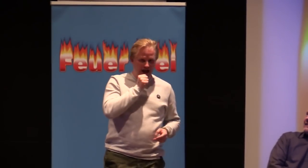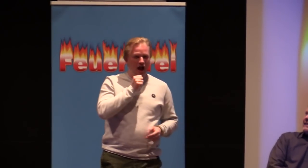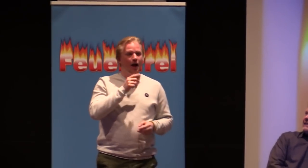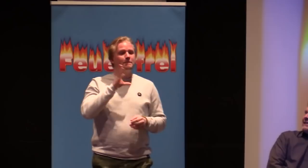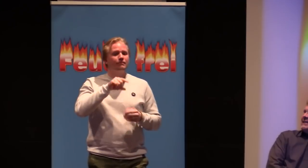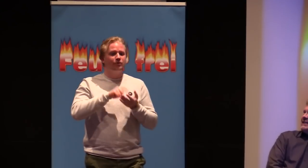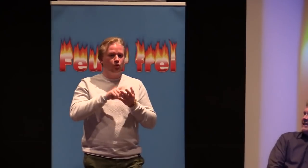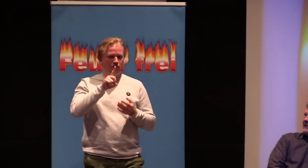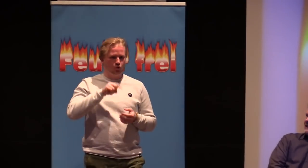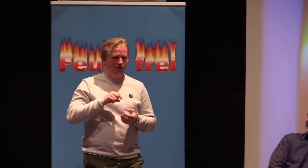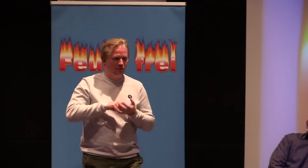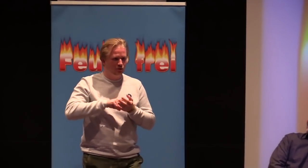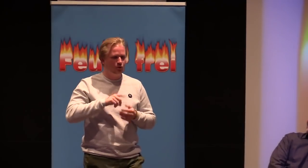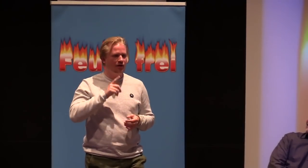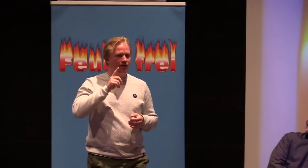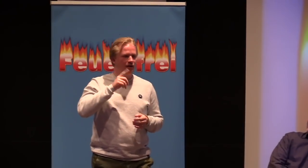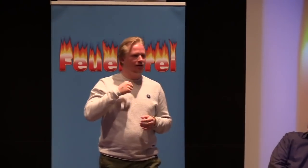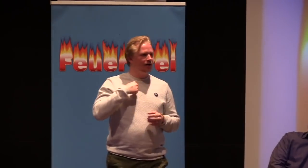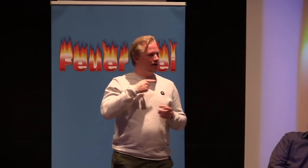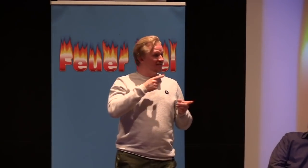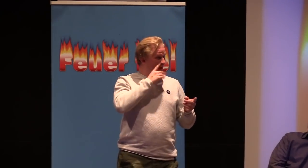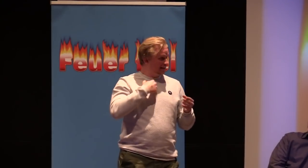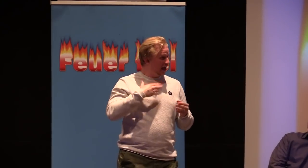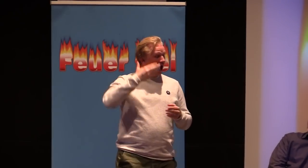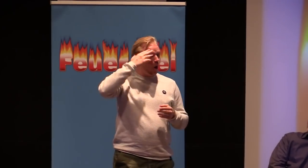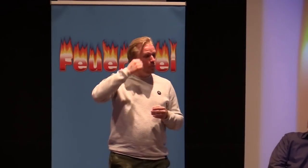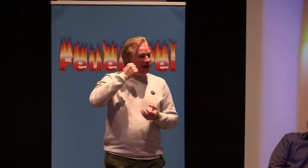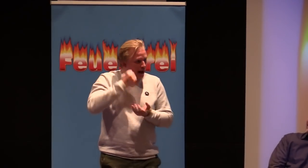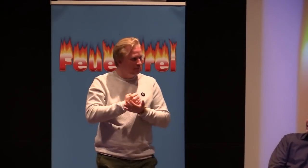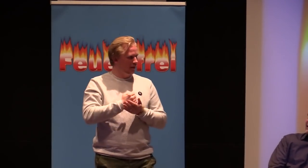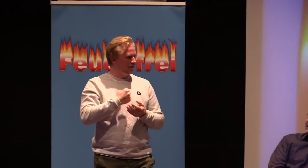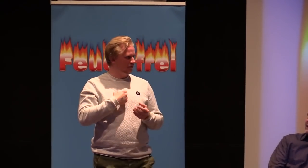Also ich sehe es genauso wie Stefan. Ich denke auch, dass finanzielle Anreize auf jeden Fall Motivationen schaffen.